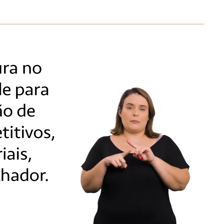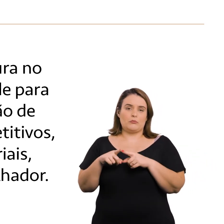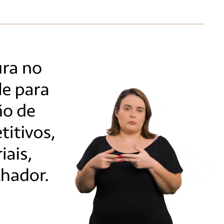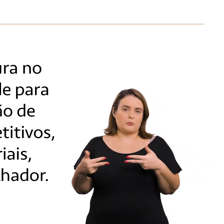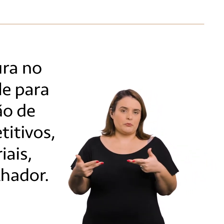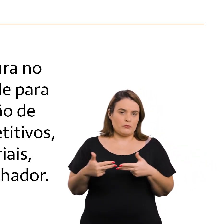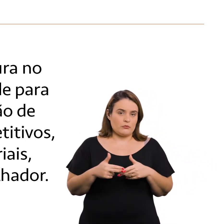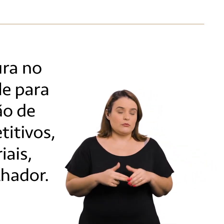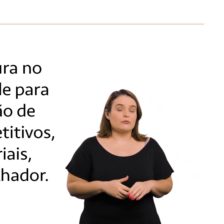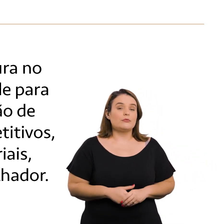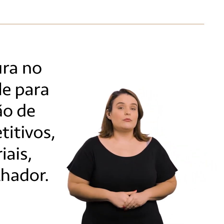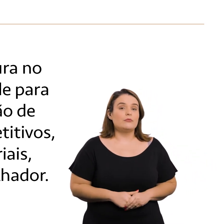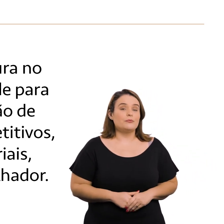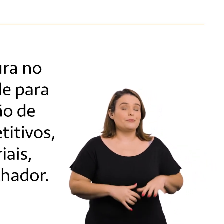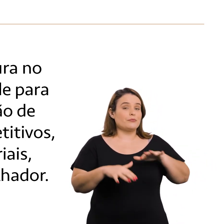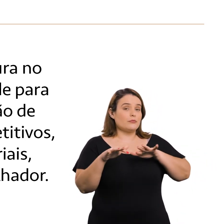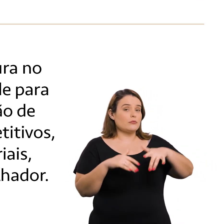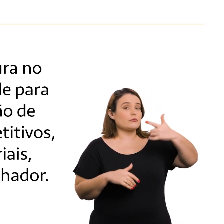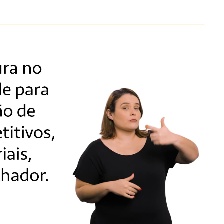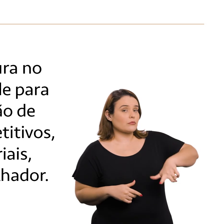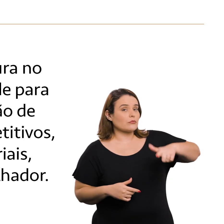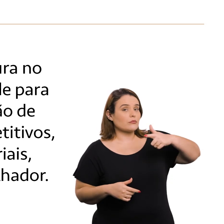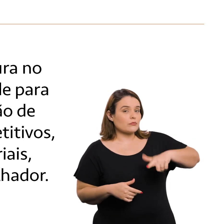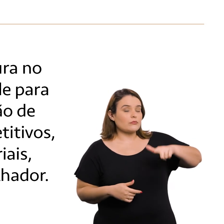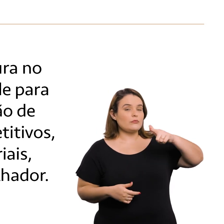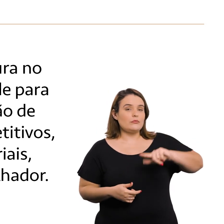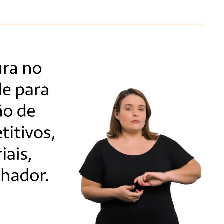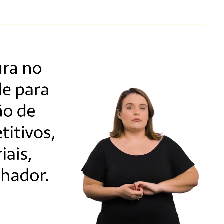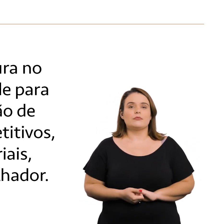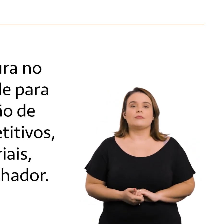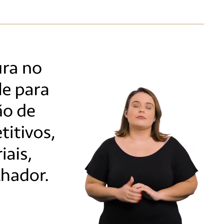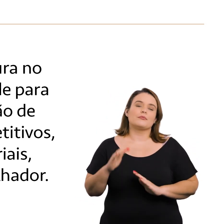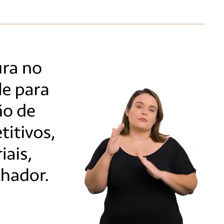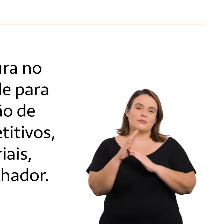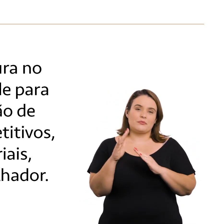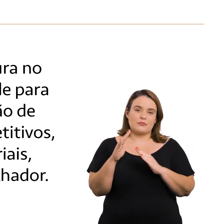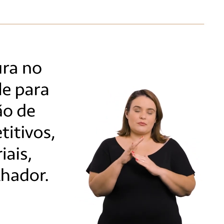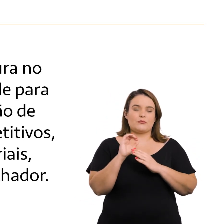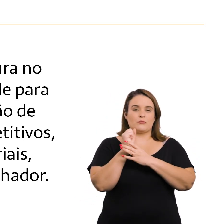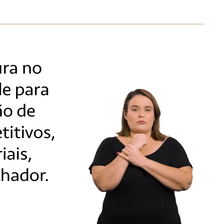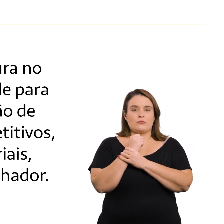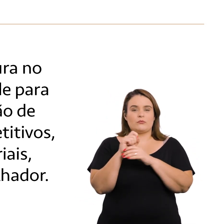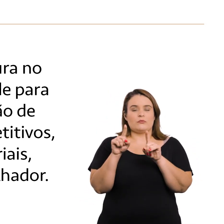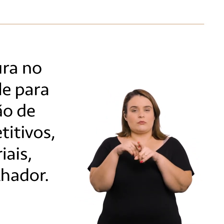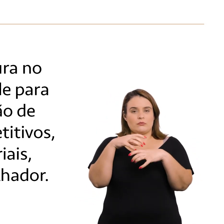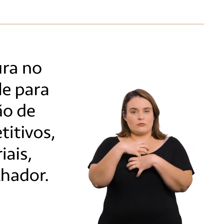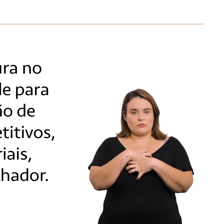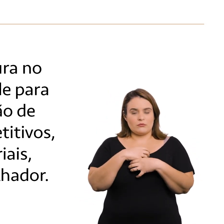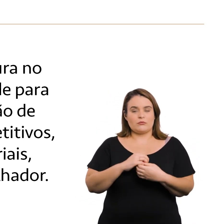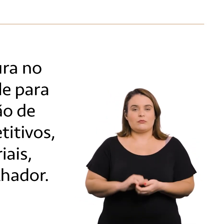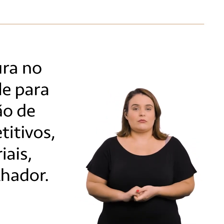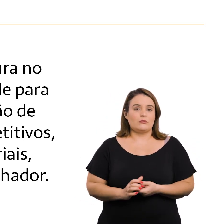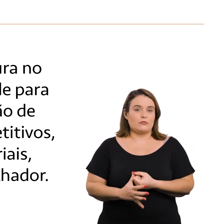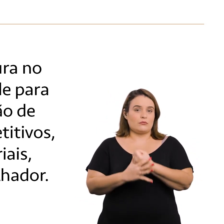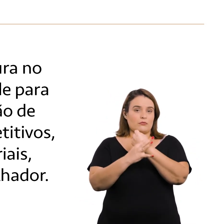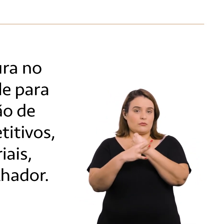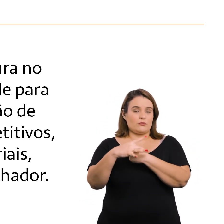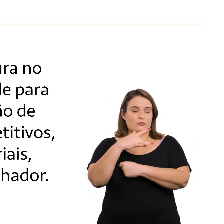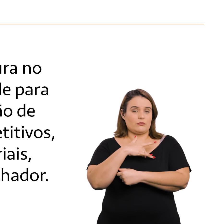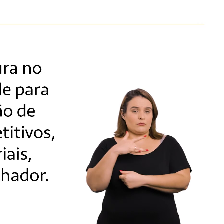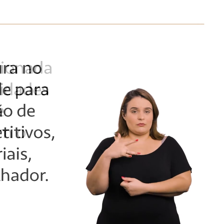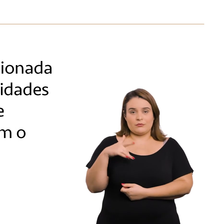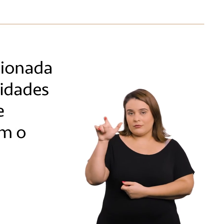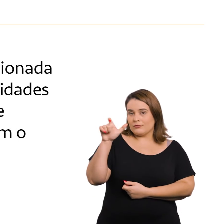manipulação de materiais, movimentos repetitivos, limitações motoras e sensoriais, segurança e saúde